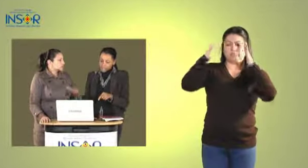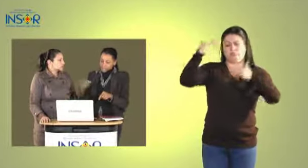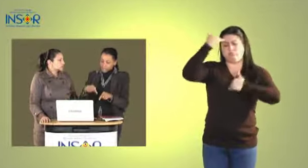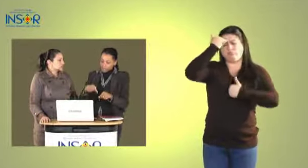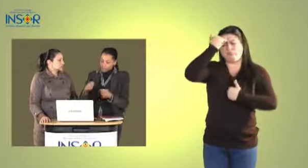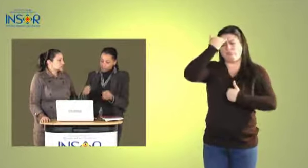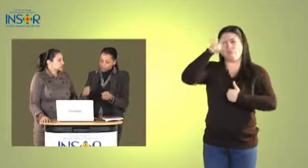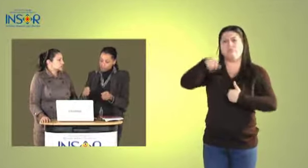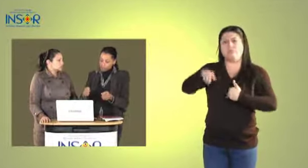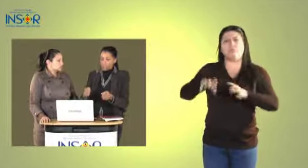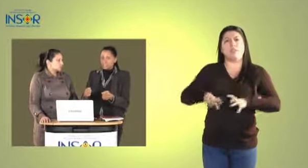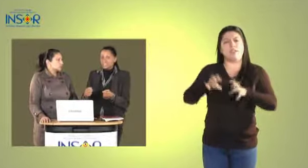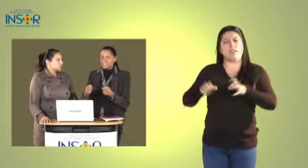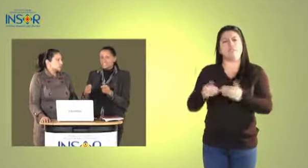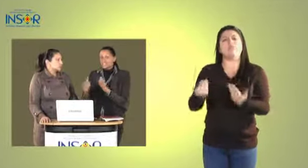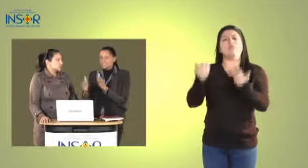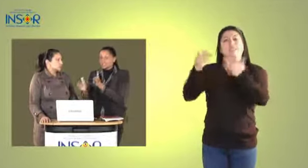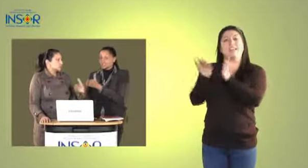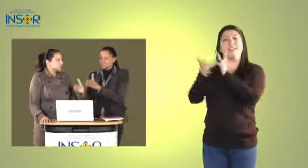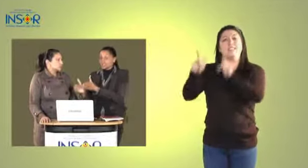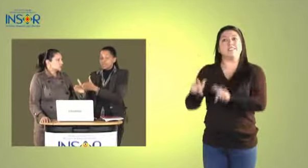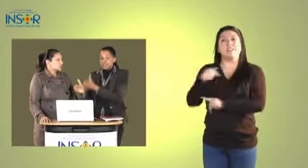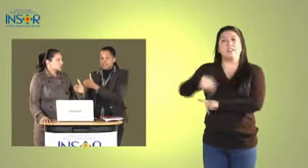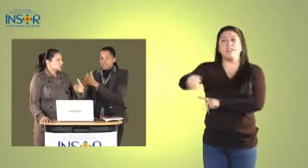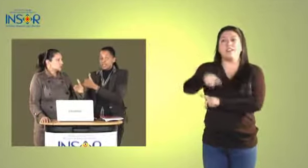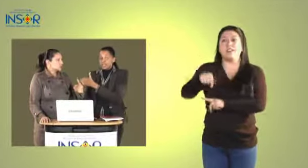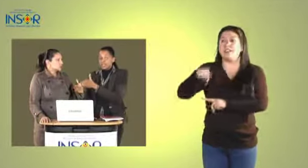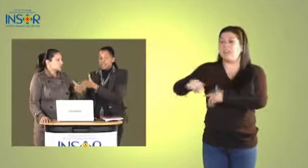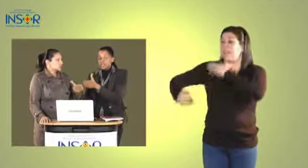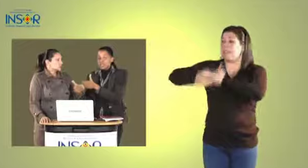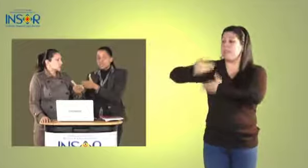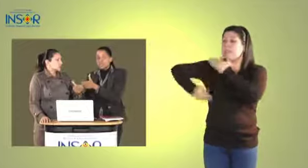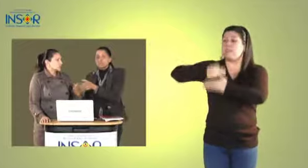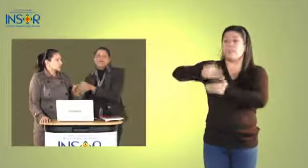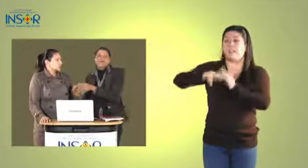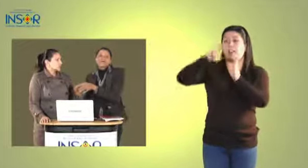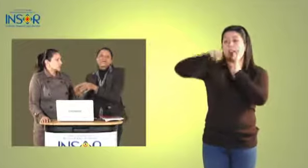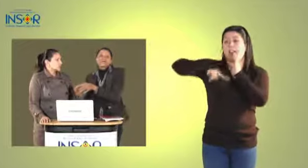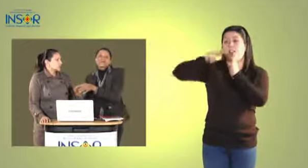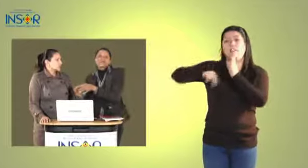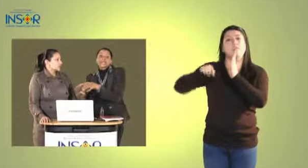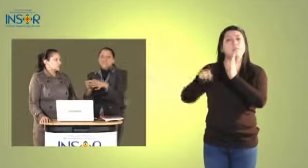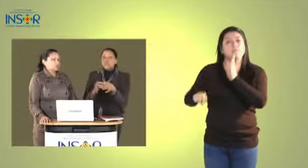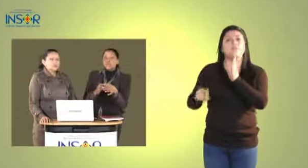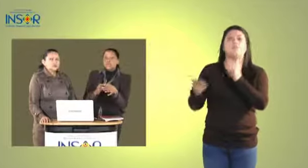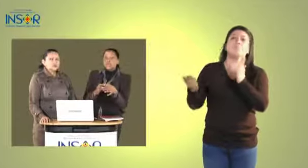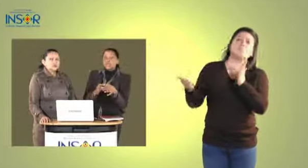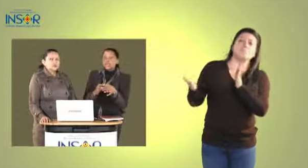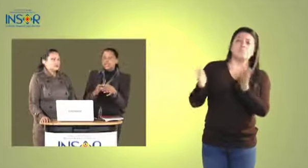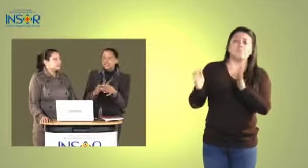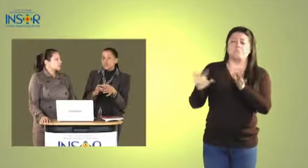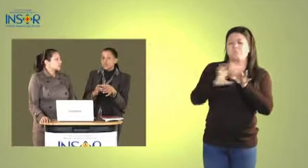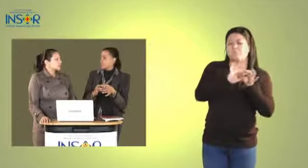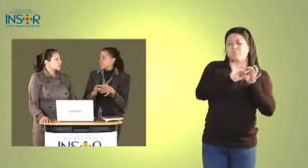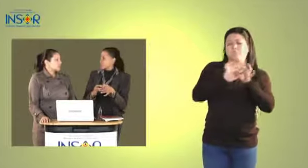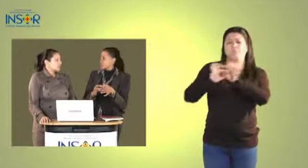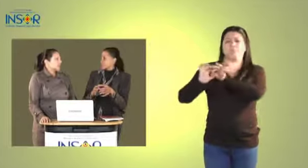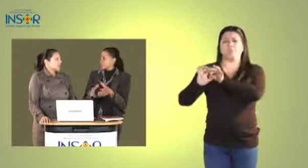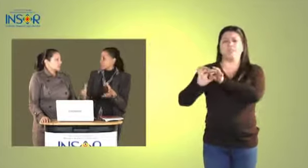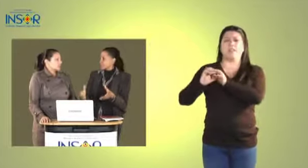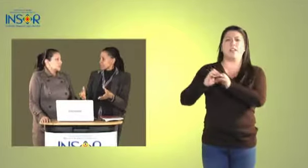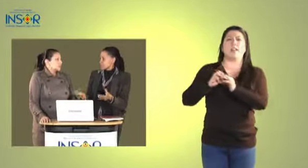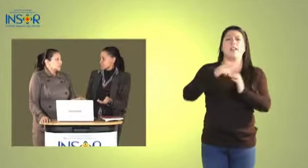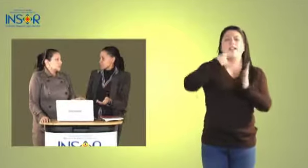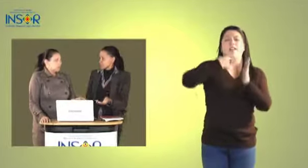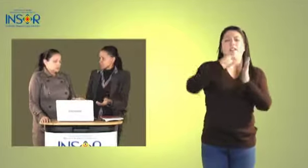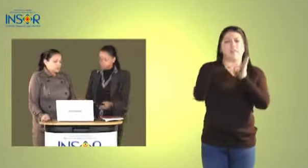mucho más significativo para el estudiante, y que este proceso de la lectura pues va muy unido y ligado a la lengua escrita, no